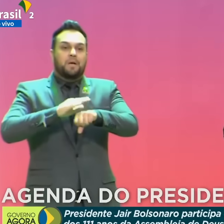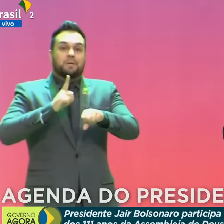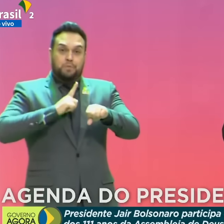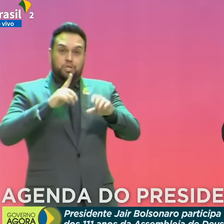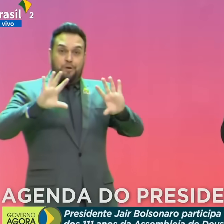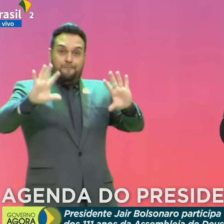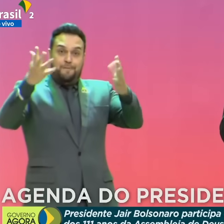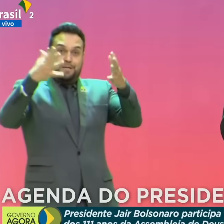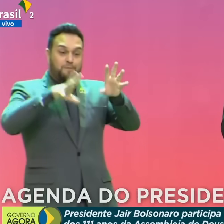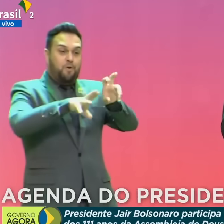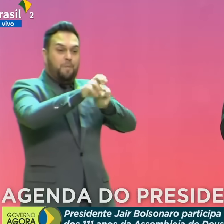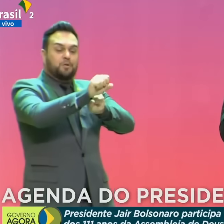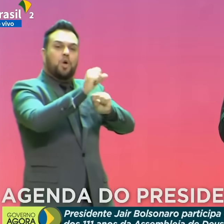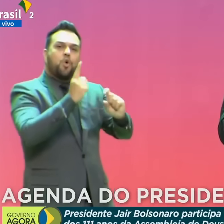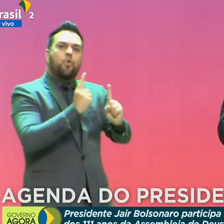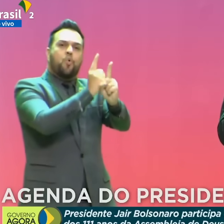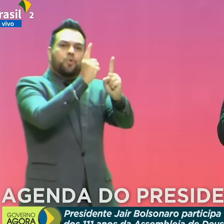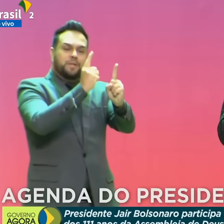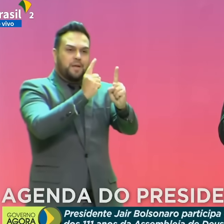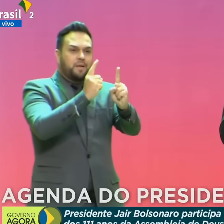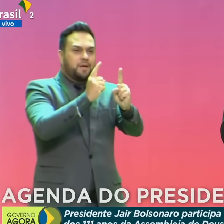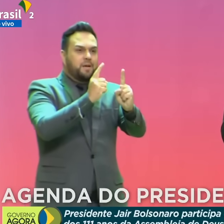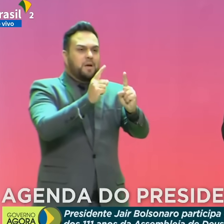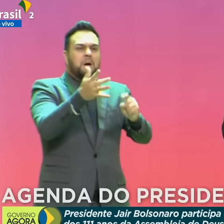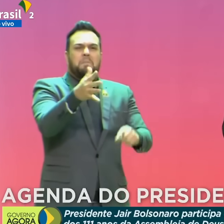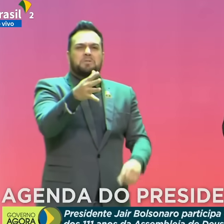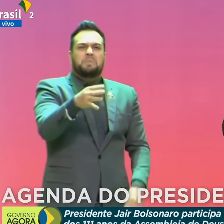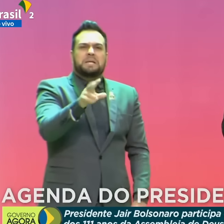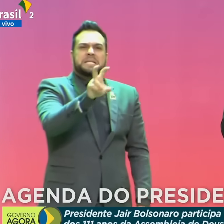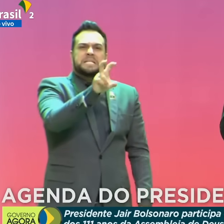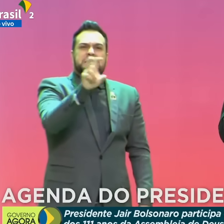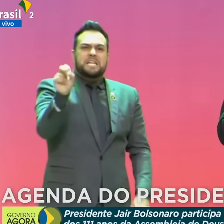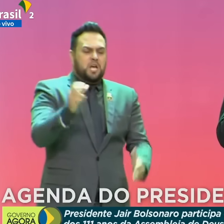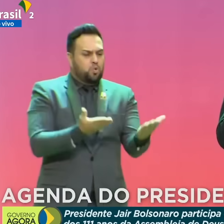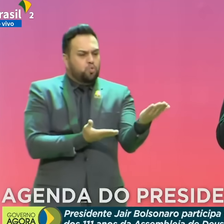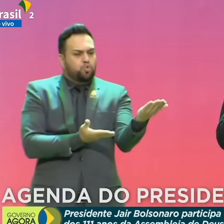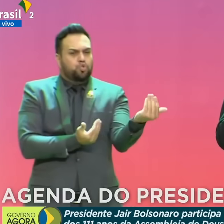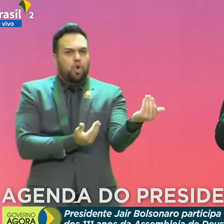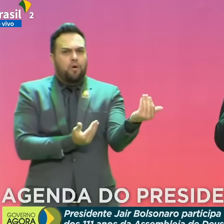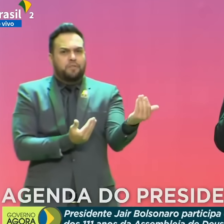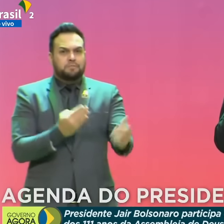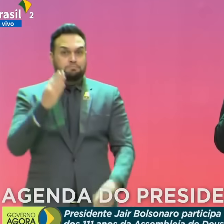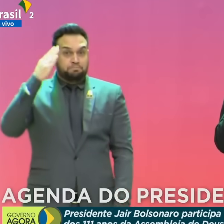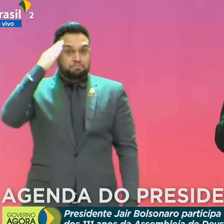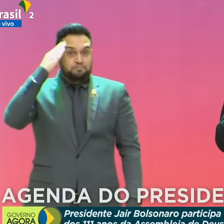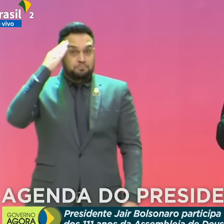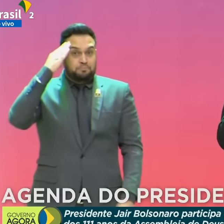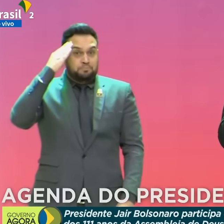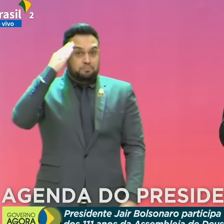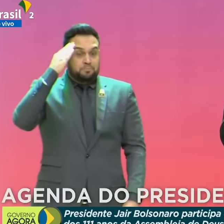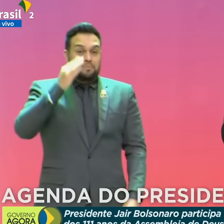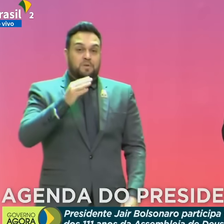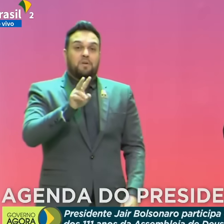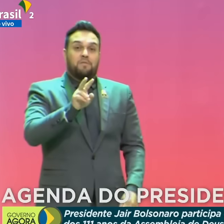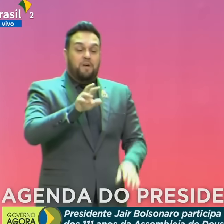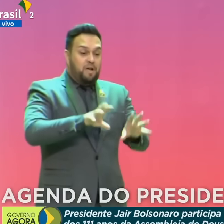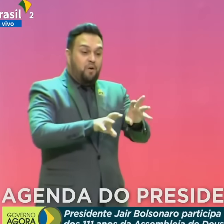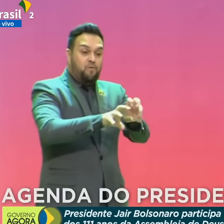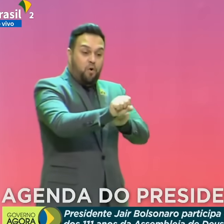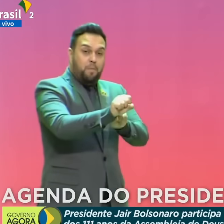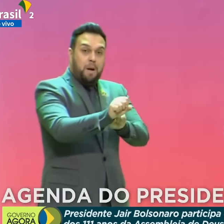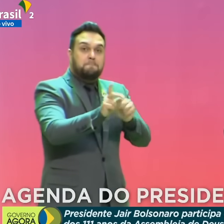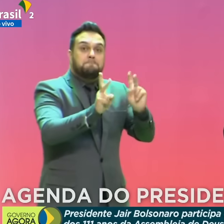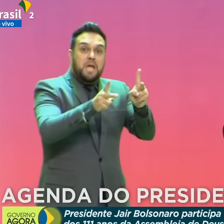formatura, eu encontrei com aproximadamente 500 jovens cadetes que seriam declarados aspirantes naquele